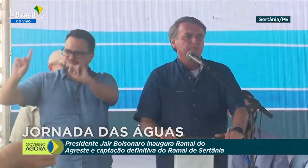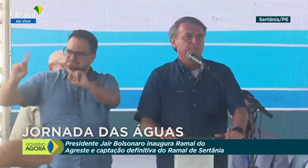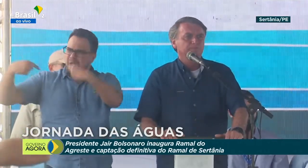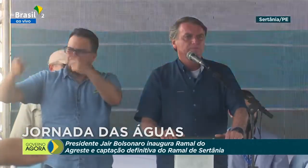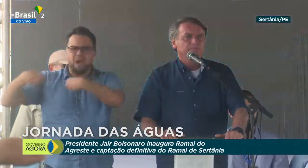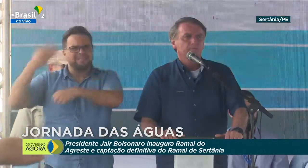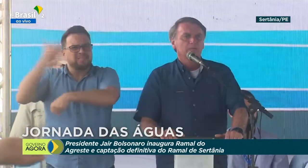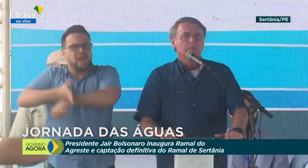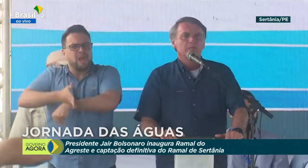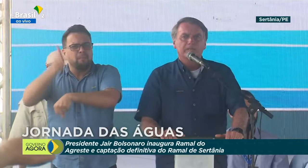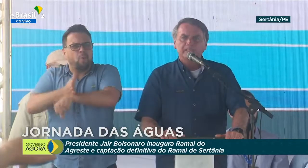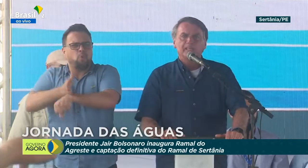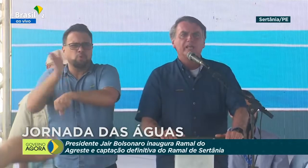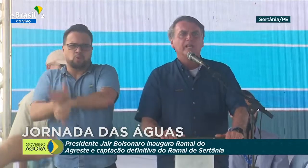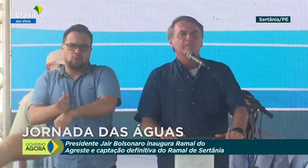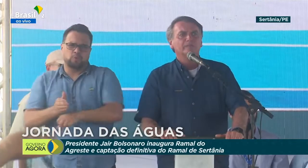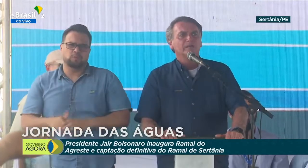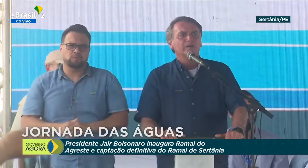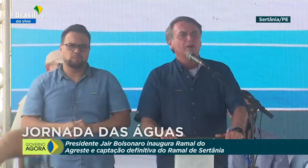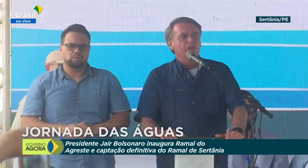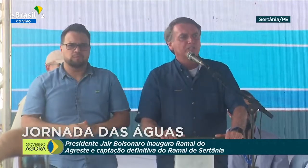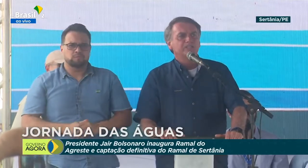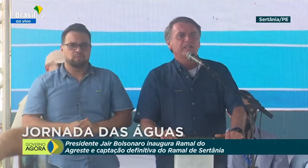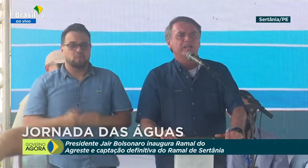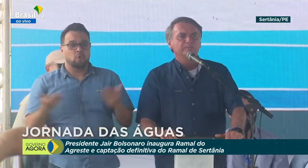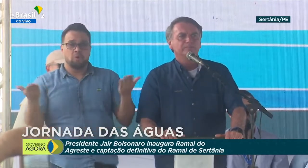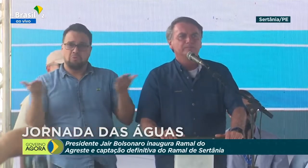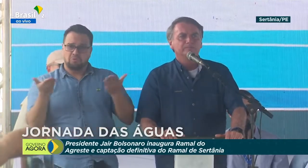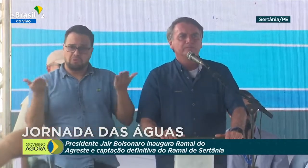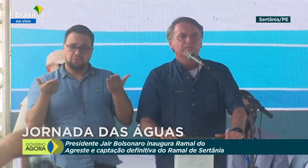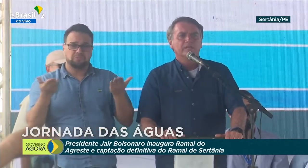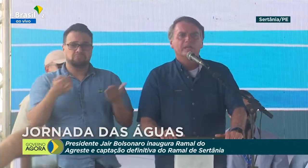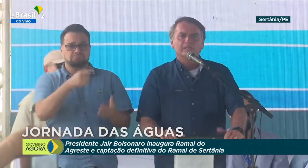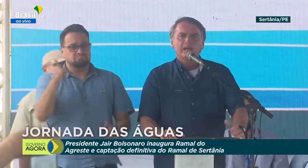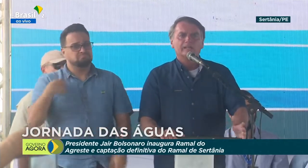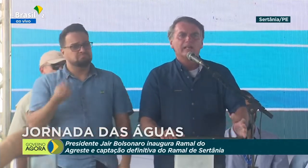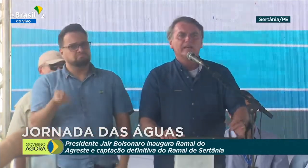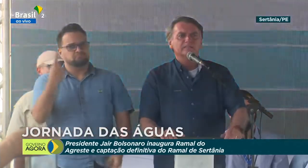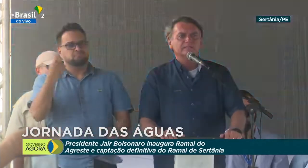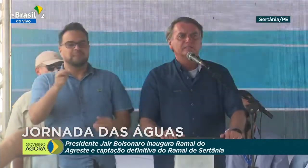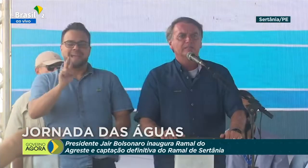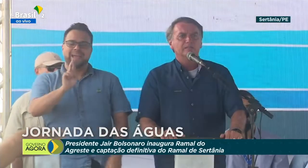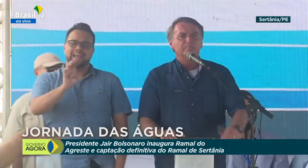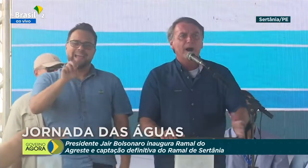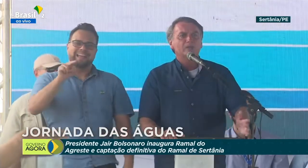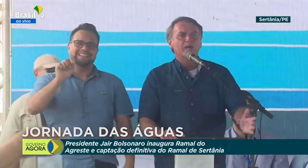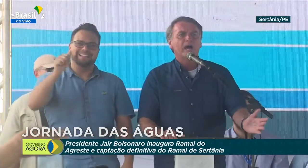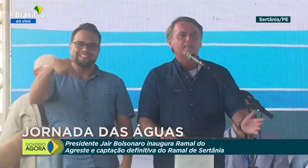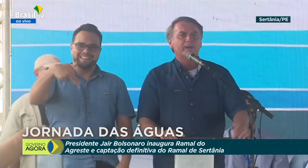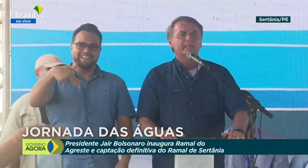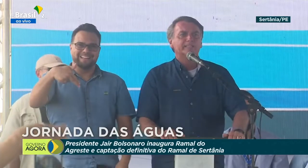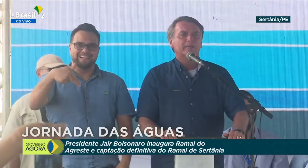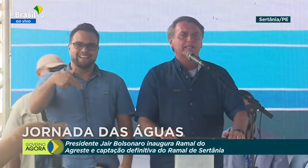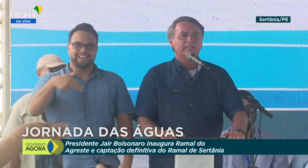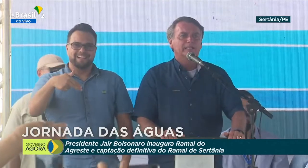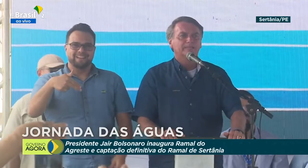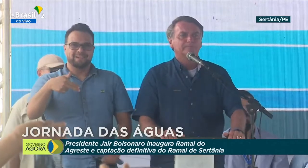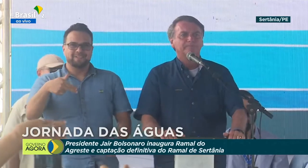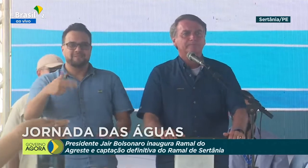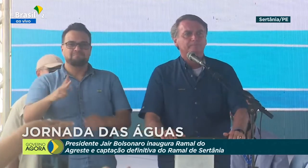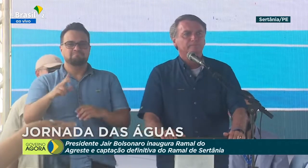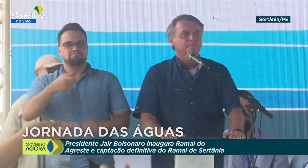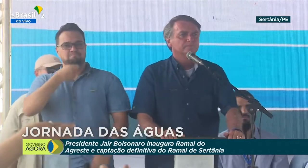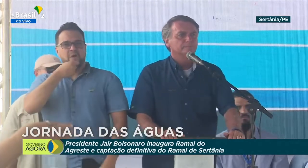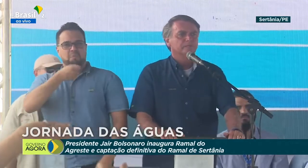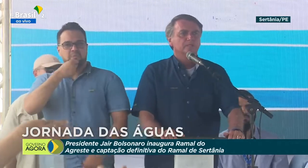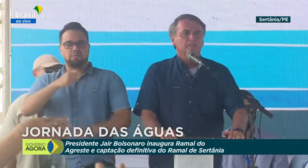todo. E quem diria, hoje em dia, Renan Calheiros pauta a imprensa brasileira.